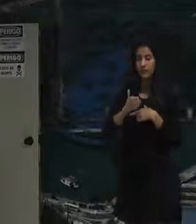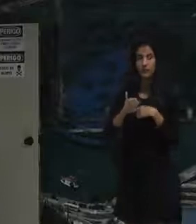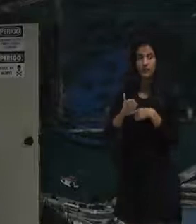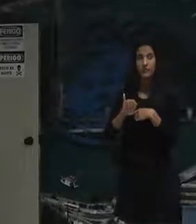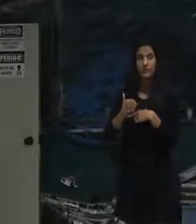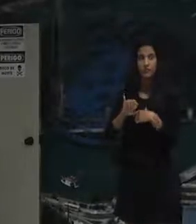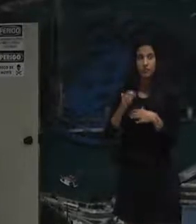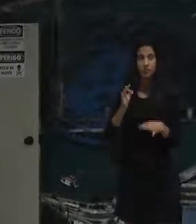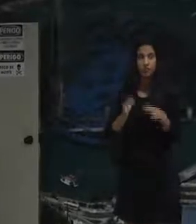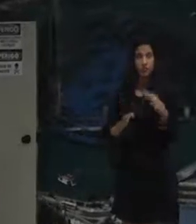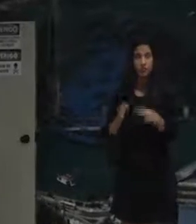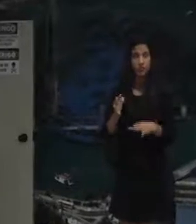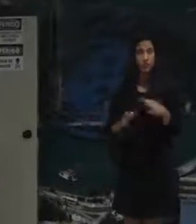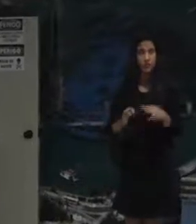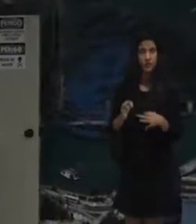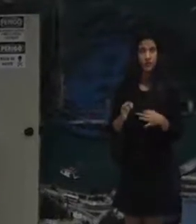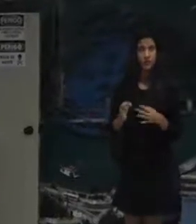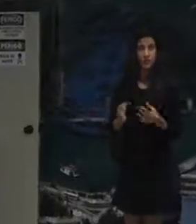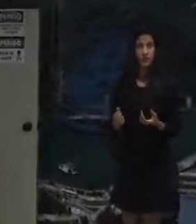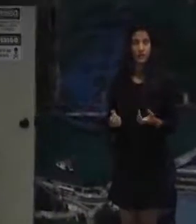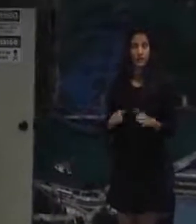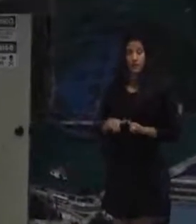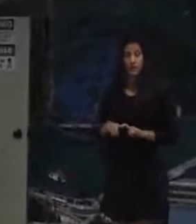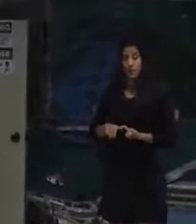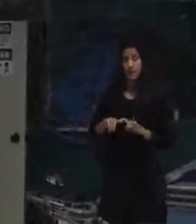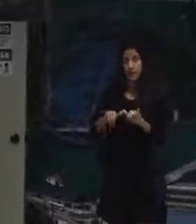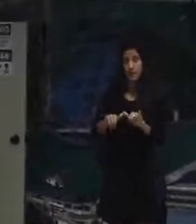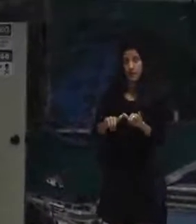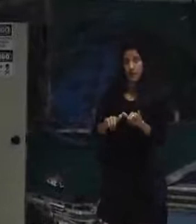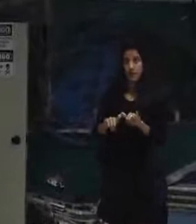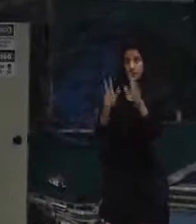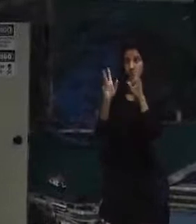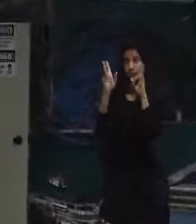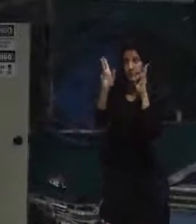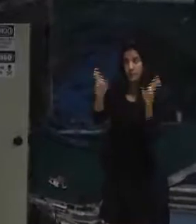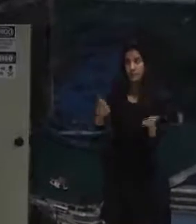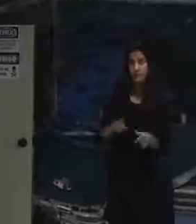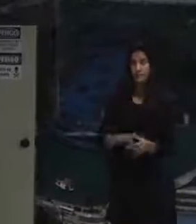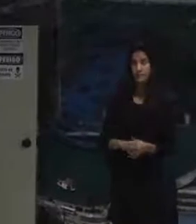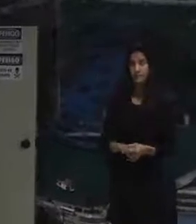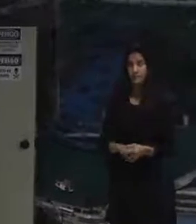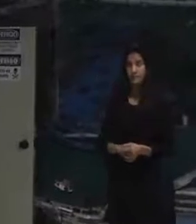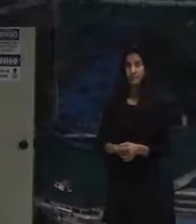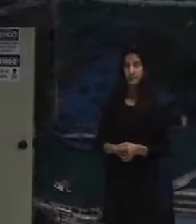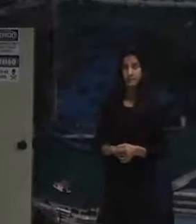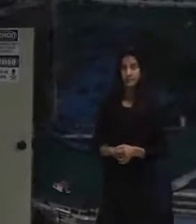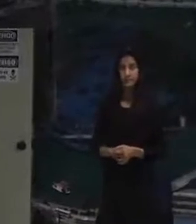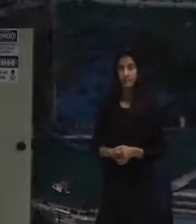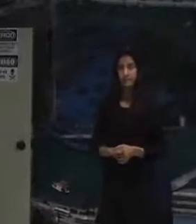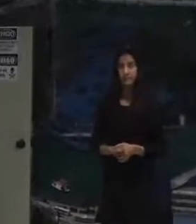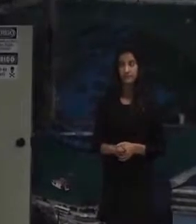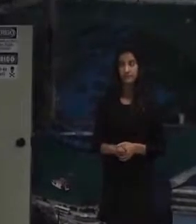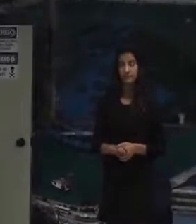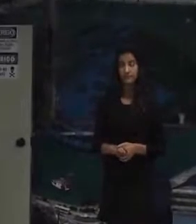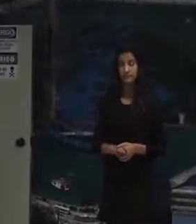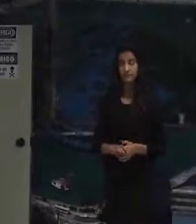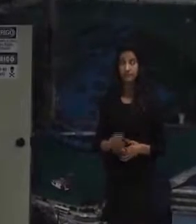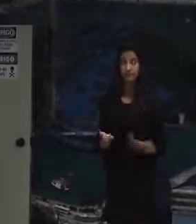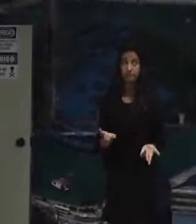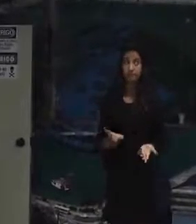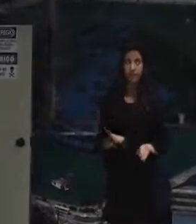supermercado, a sua taxa é a mesma do Itão e do supermercado Meira. E o supermercado seu lá do bairro é pequenininho. Então precisa,